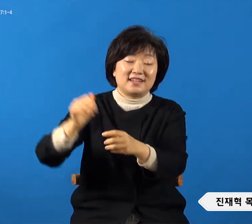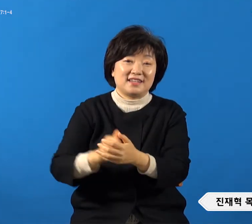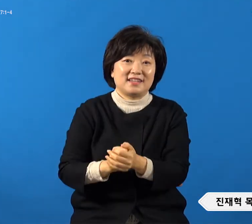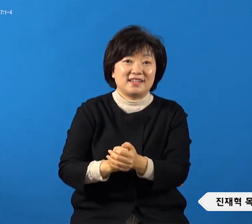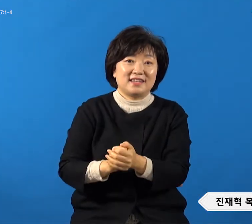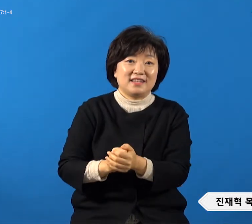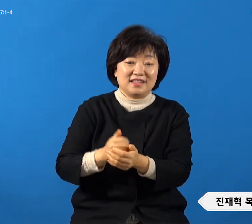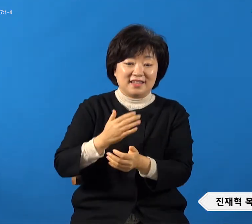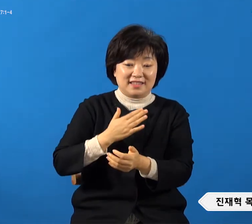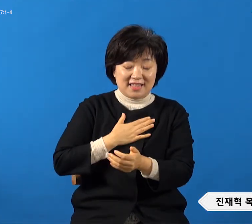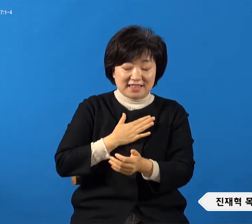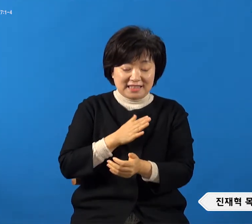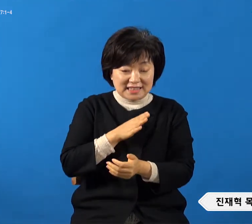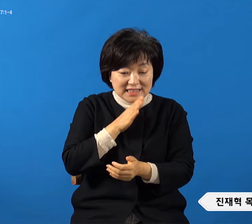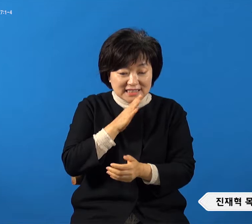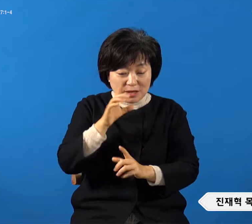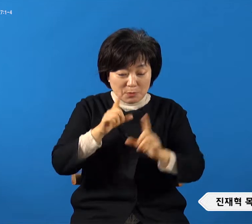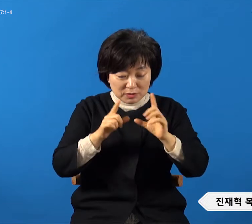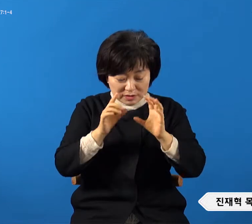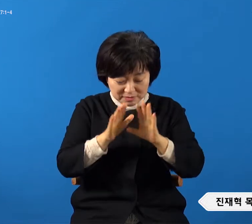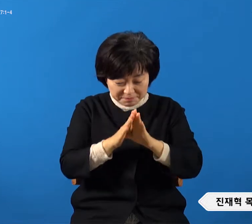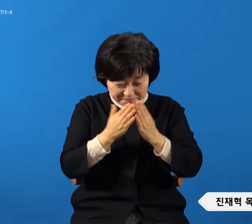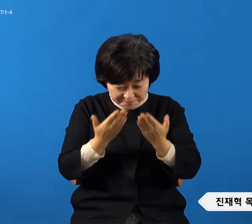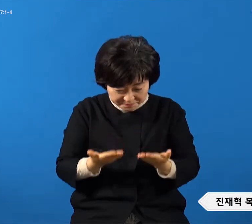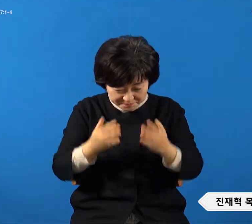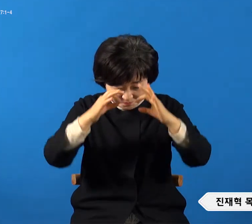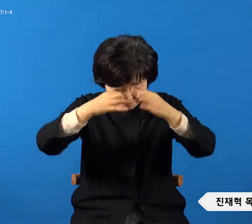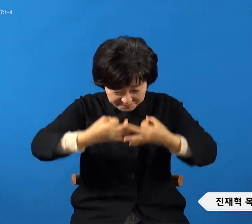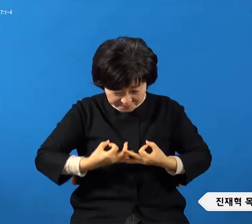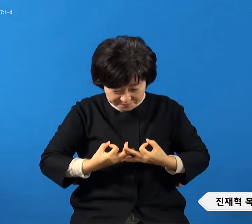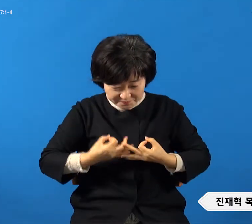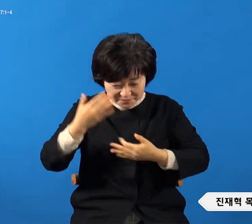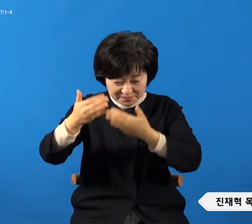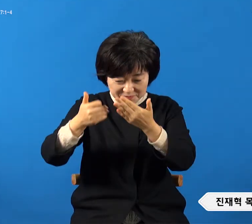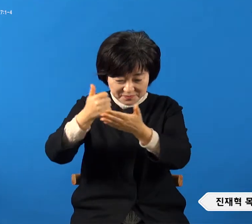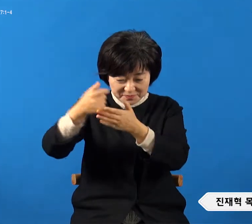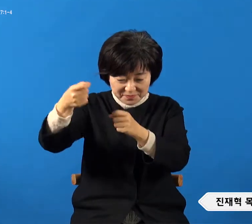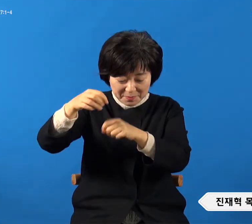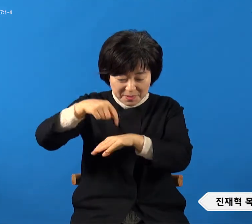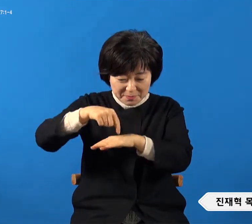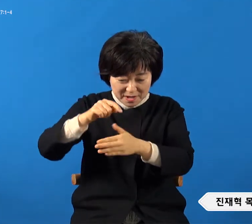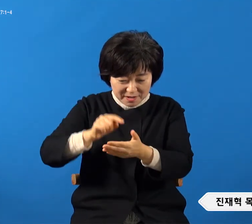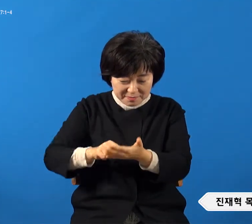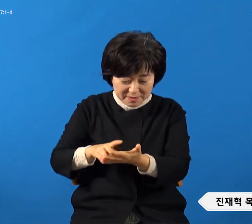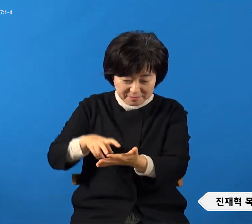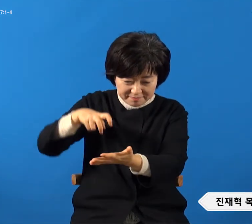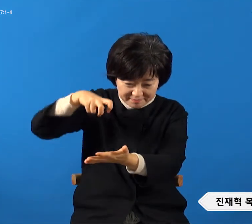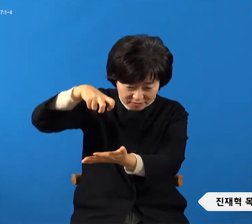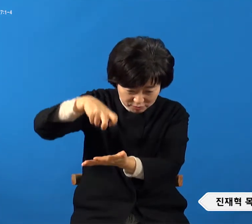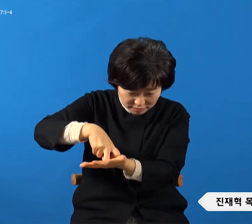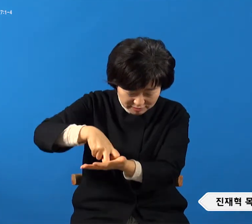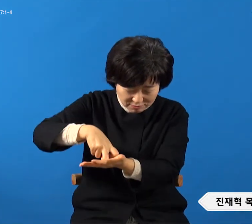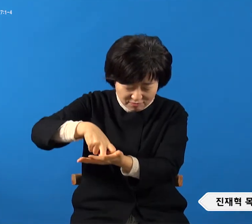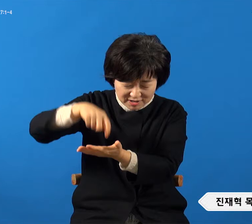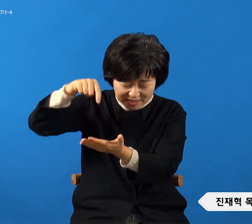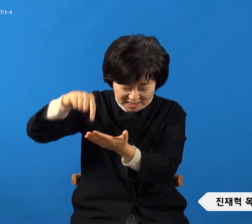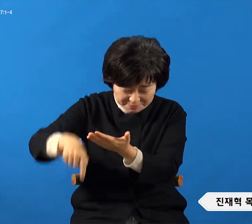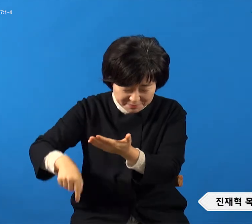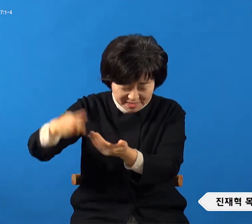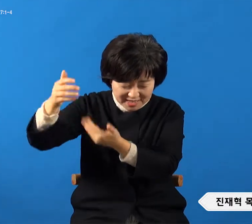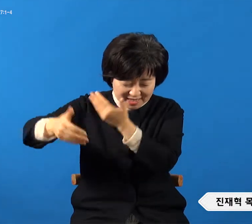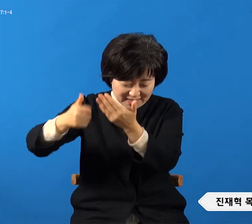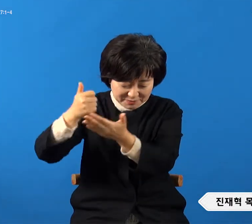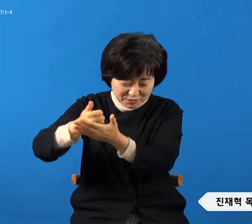우리 자신들의 본연의 모습을 깨닫습니다. 그리고 하나님 앞에 마음의 무릎을 꿇습니다. 그리고 깊은 교제 가운데